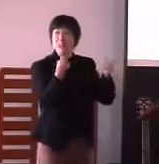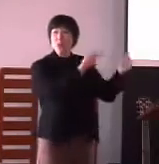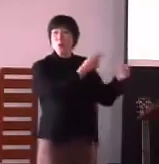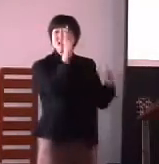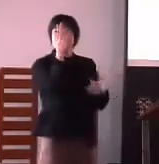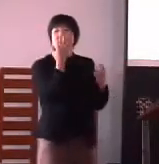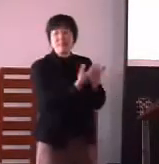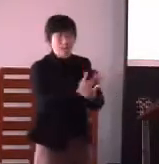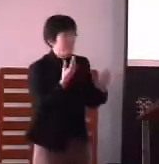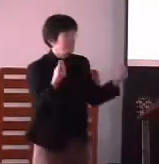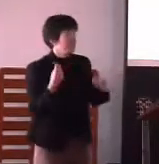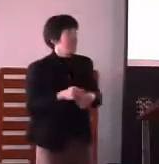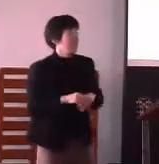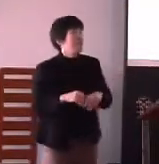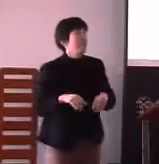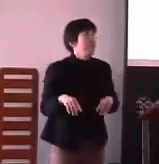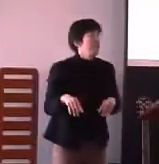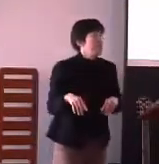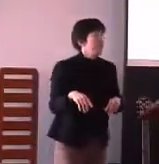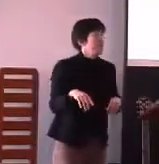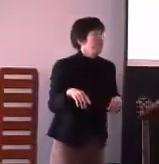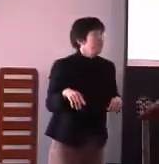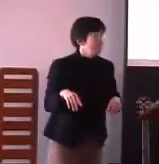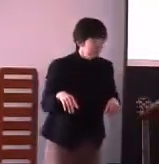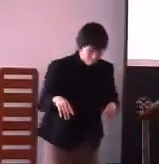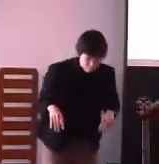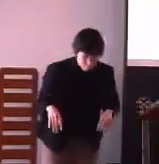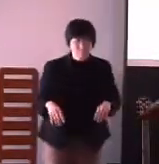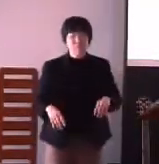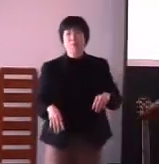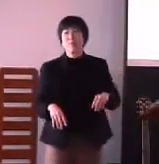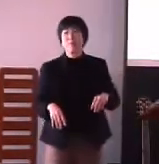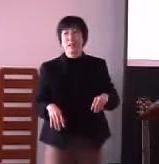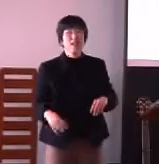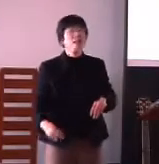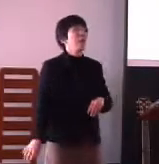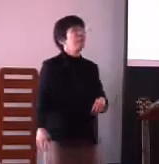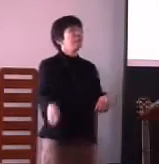い、今日牧師として行くことになりました。